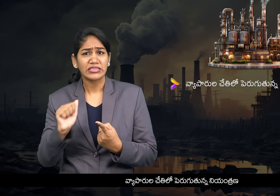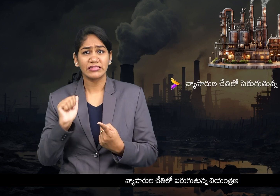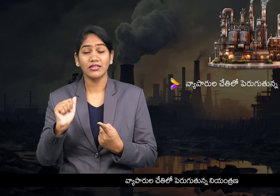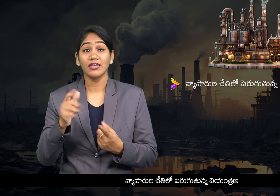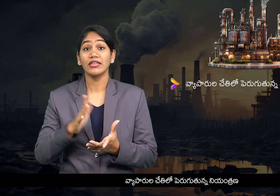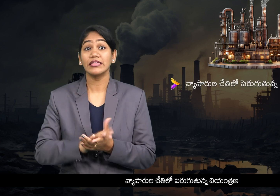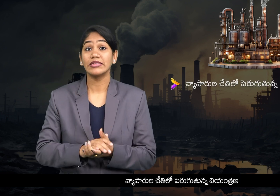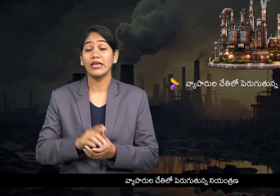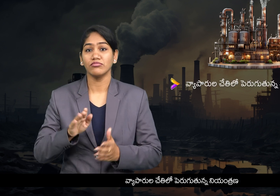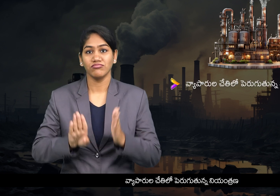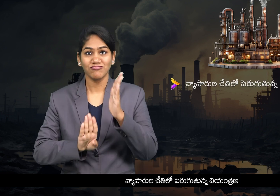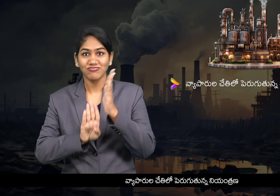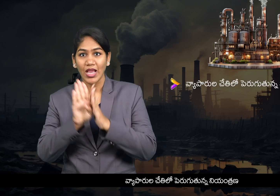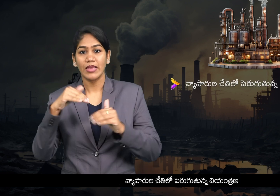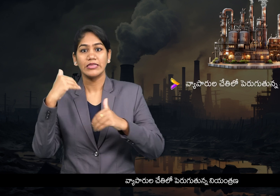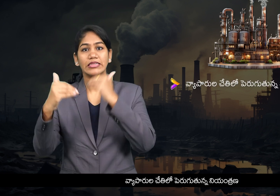వ్యాపారుల చేతిలో పెరుగుతున్న నియంత్రణ,